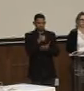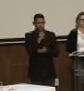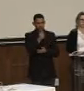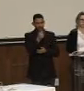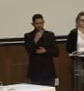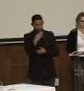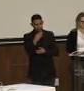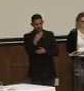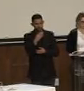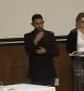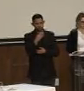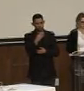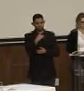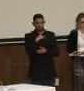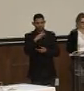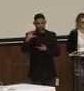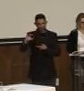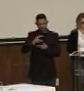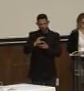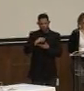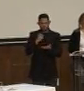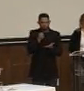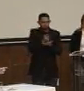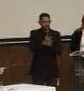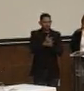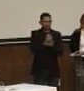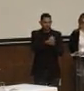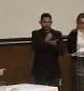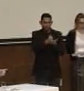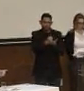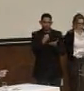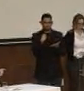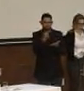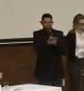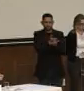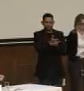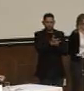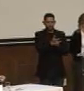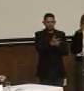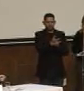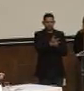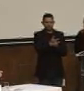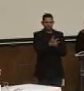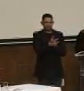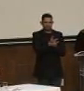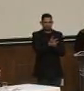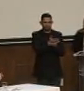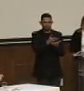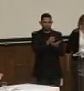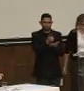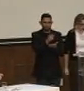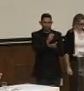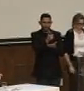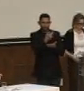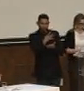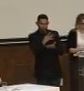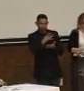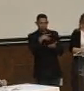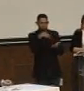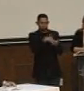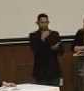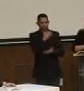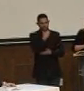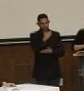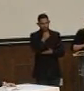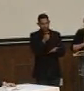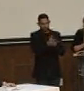2014, havendo disponibilidade de recursos, durante esse período aquisitivo, será pago em 2014, até dezembro, né?